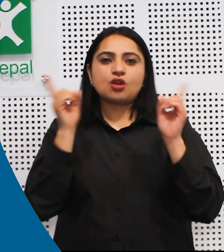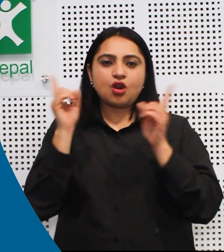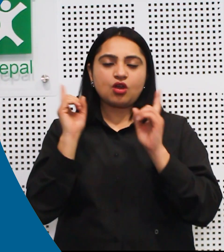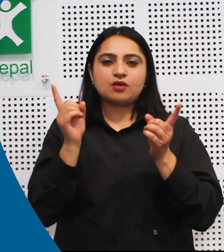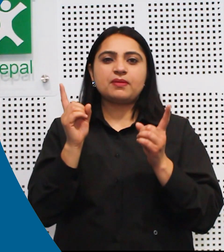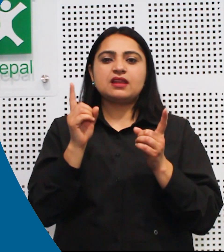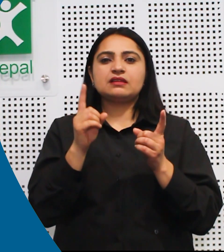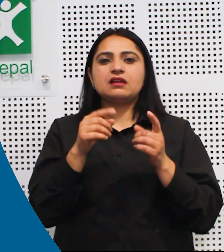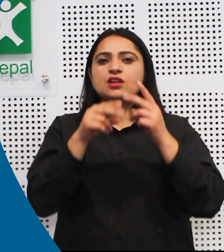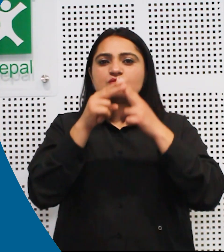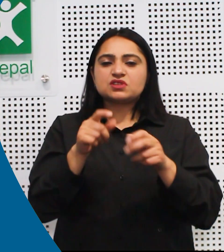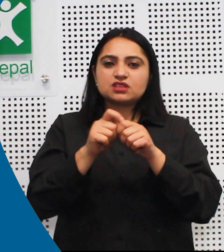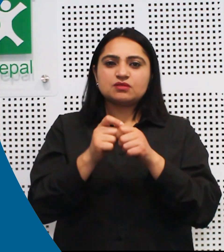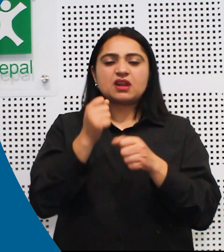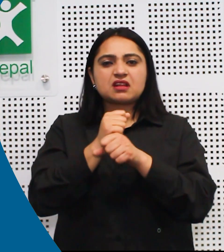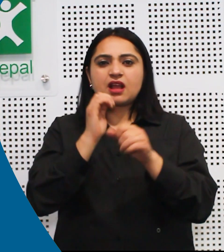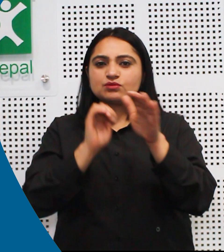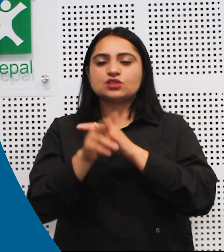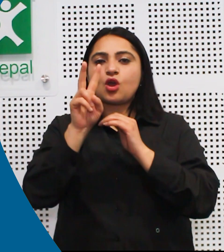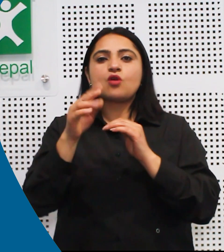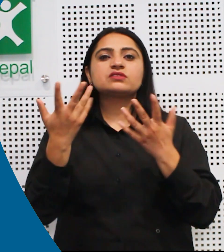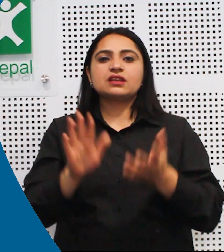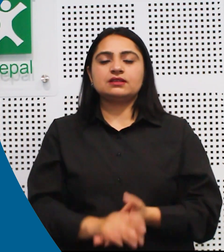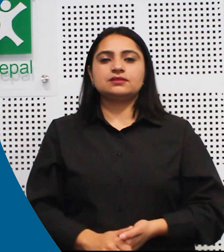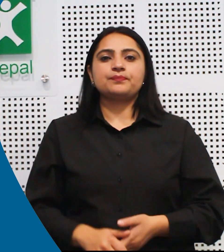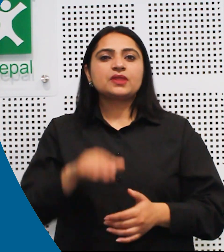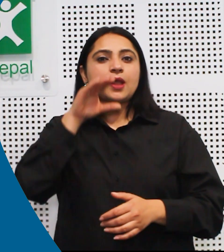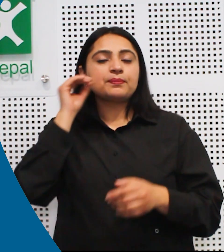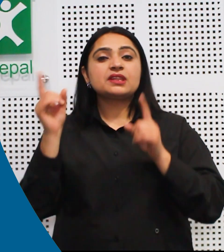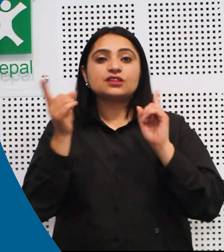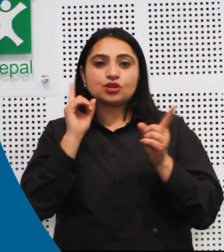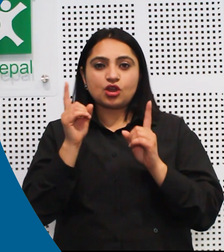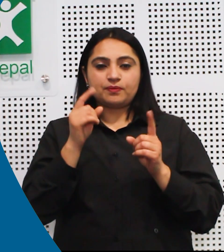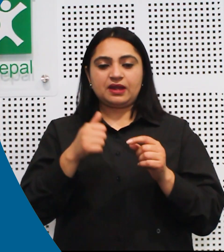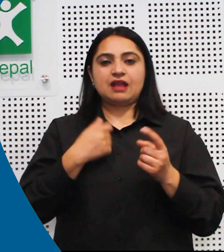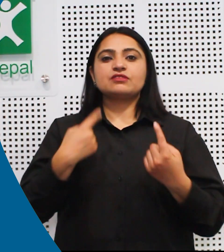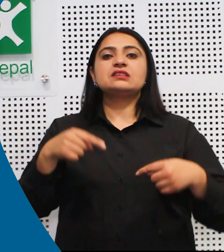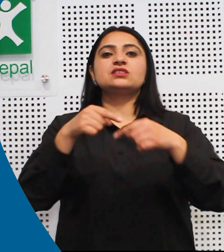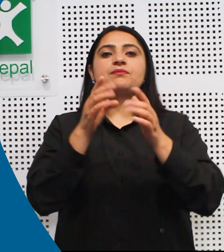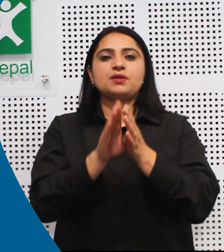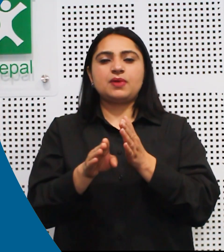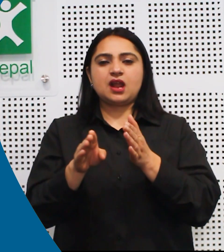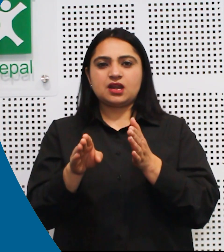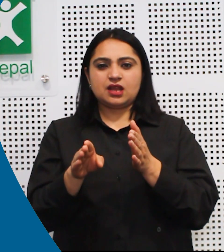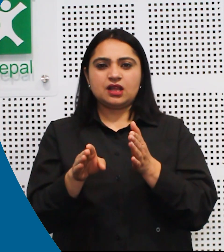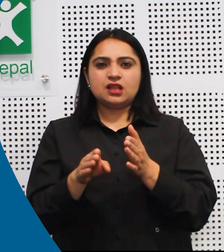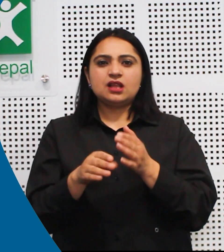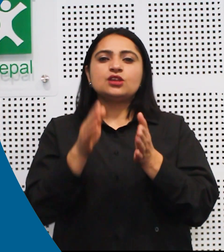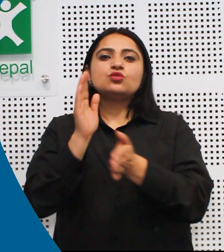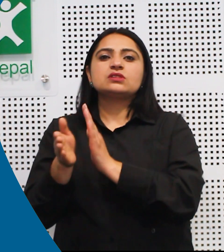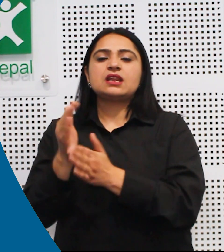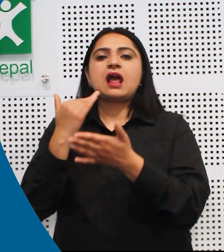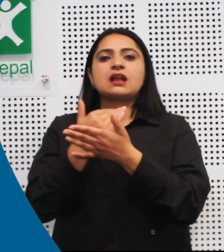अवस्था चाहिँ कस्तो छ? रिपोर्ट सुनौ। वीरेन्द्रनगर नगरपालिकाले आफ्नै सभाबाट विनियोजित आयोजना